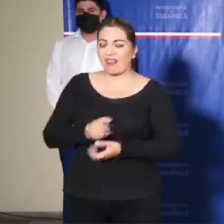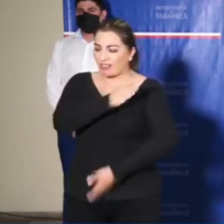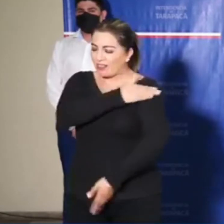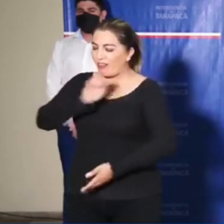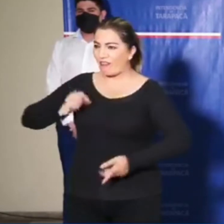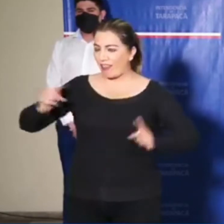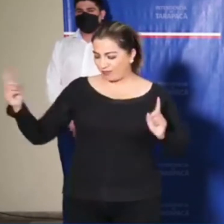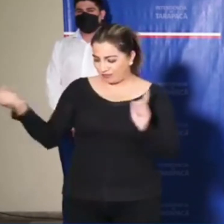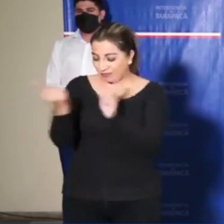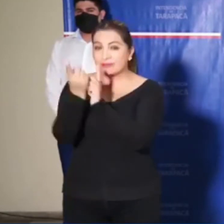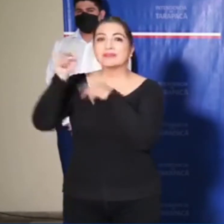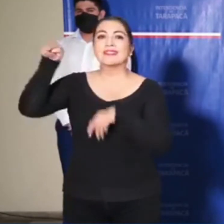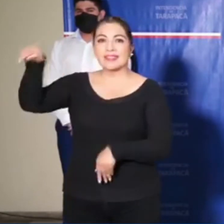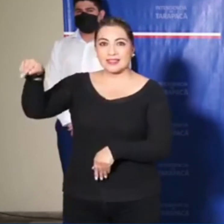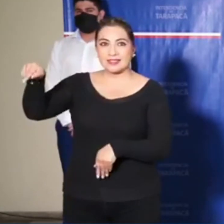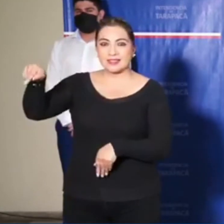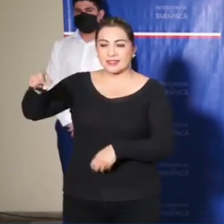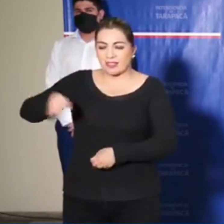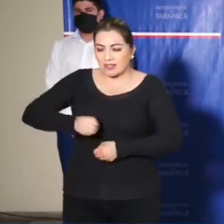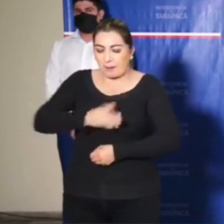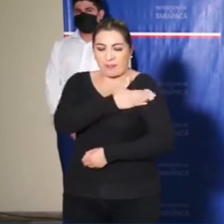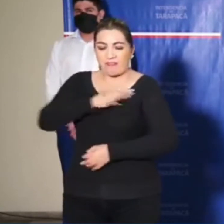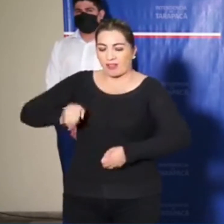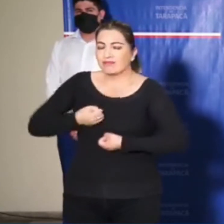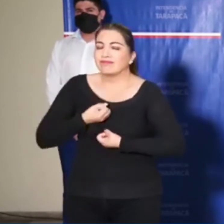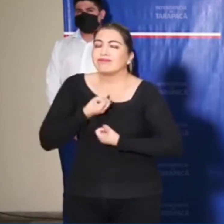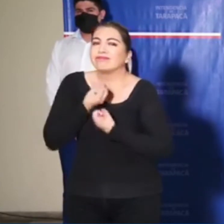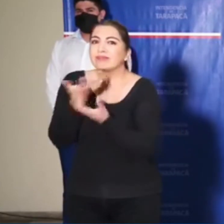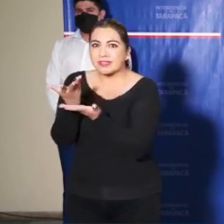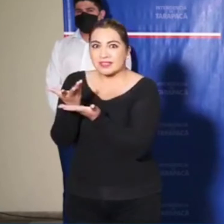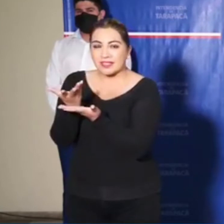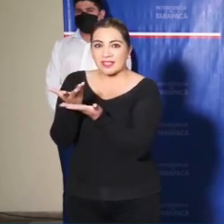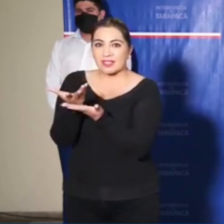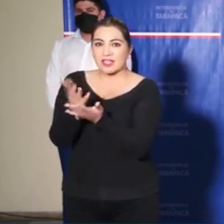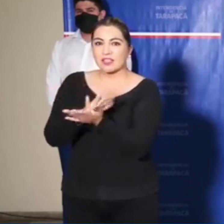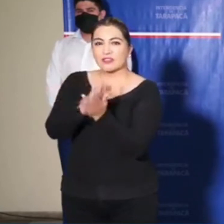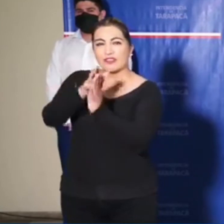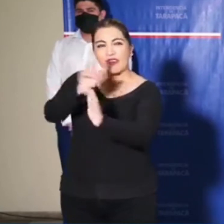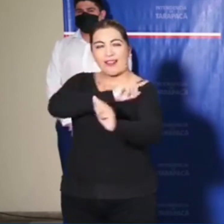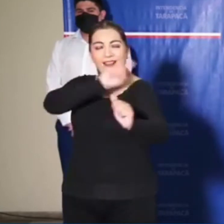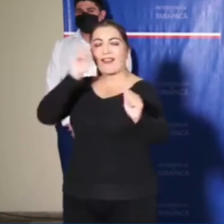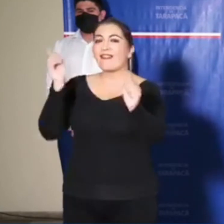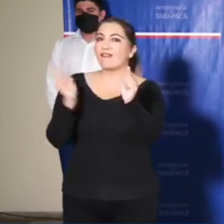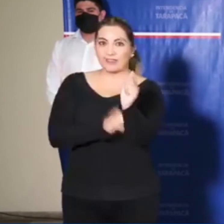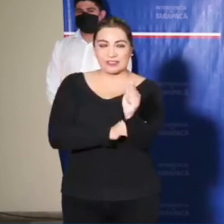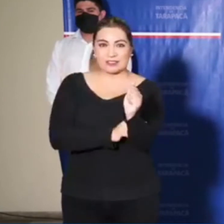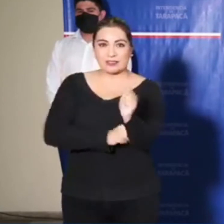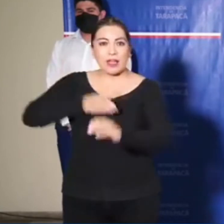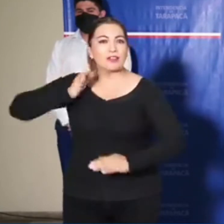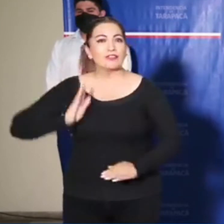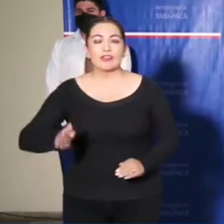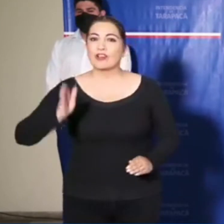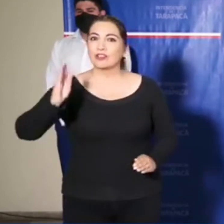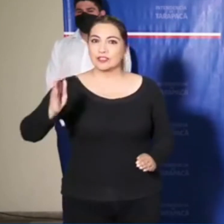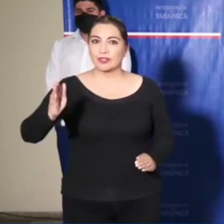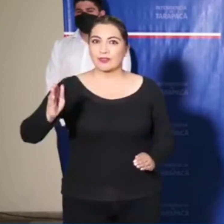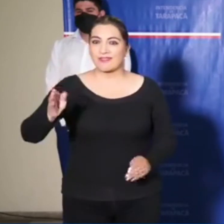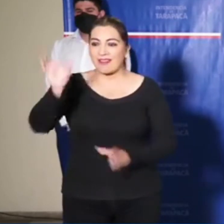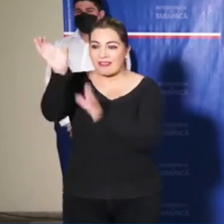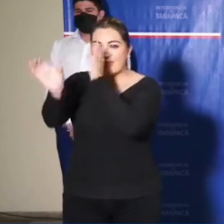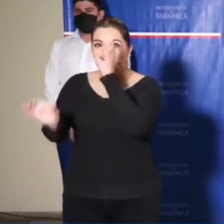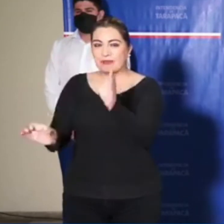el encuentro, expresar su fe y llenarse de fuerza para continuar el camino del